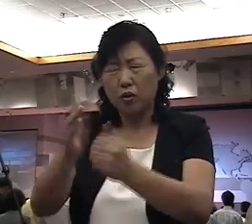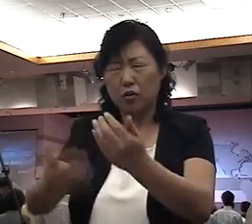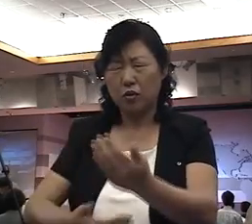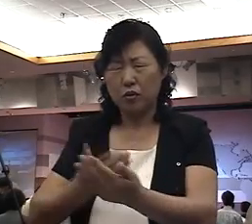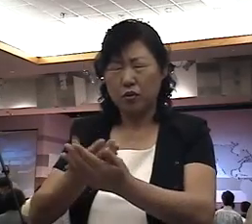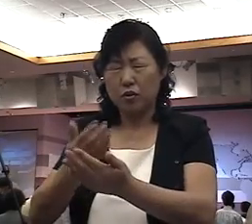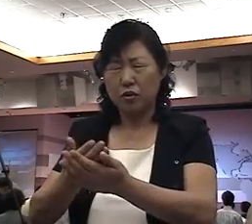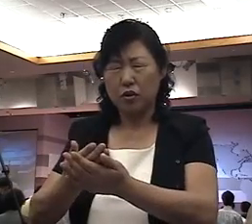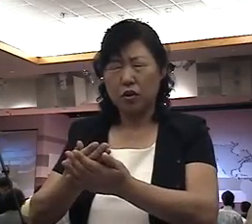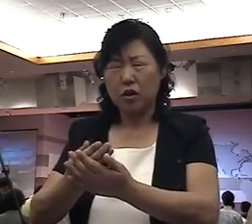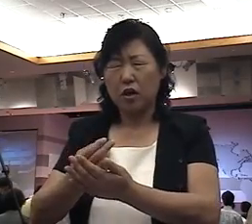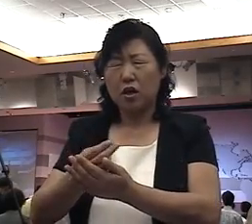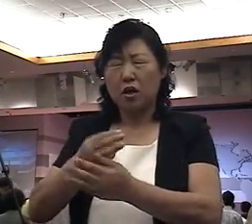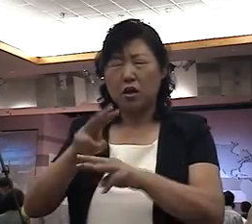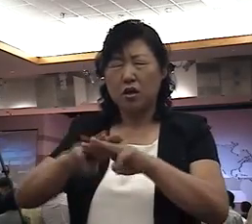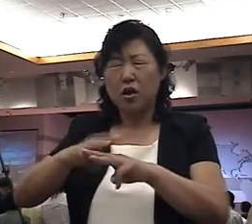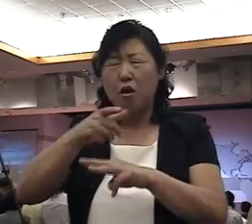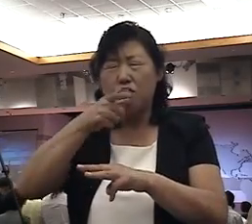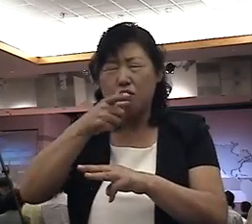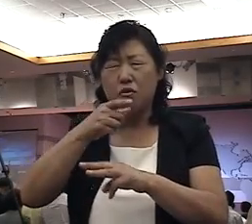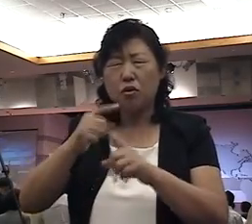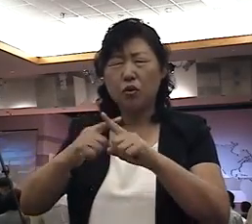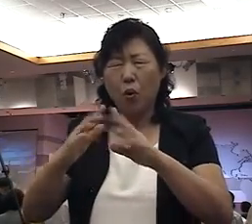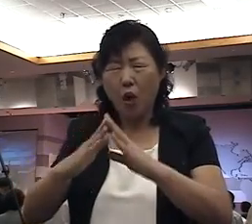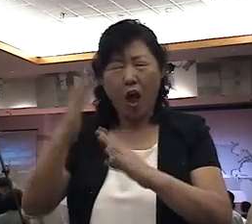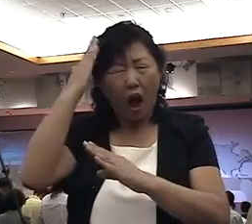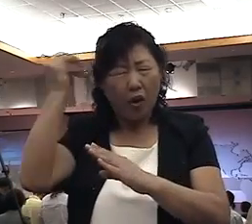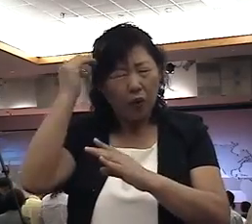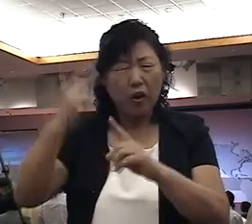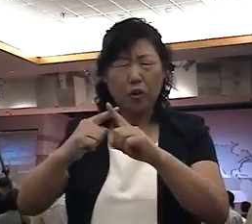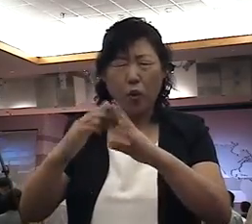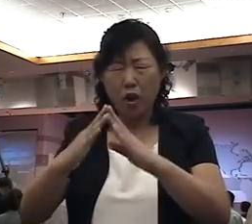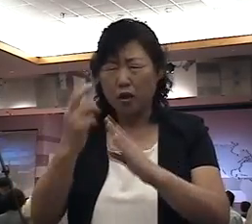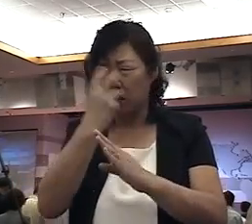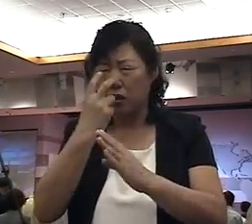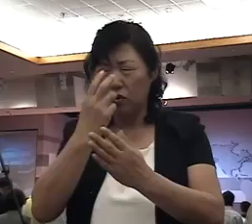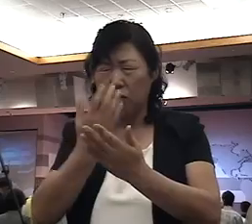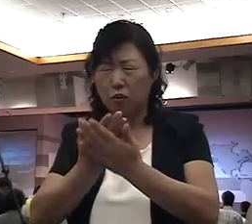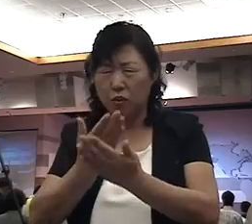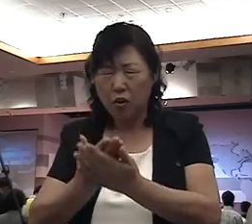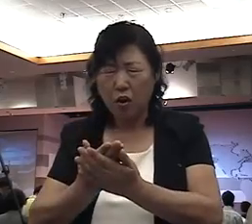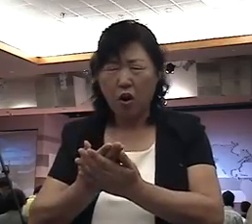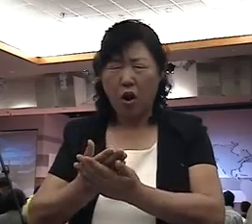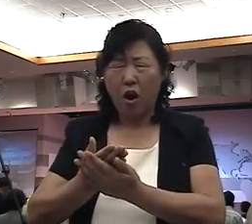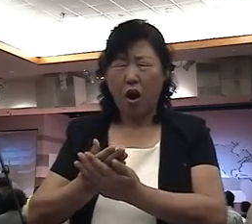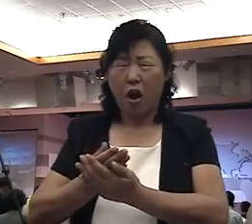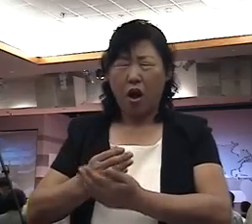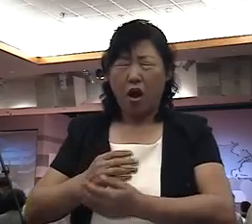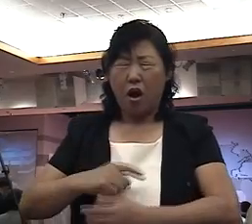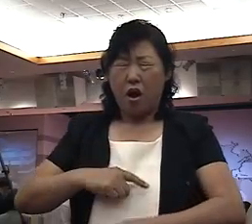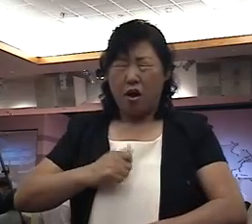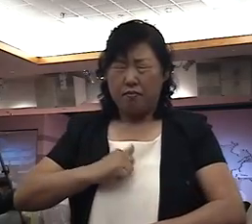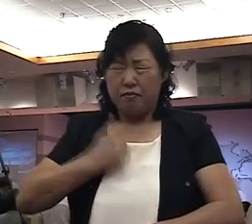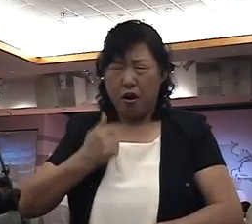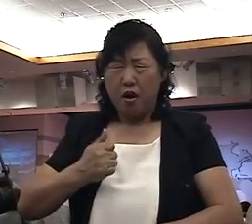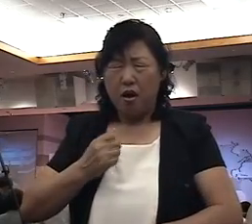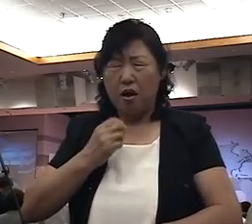아멘. 샘물교회와 한국의 교회를 지켜 주옵소서. 아멘. 말로 다 할 수 없는 분노와 참남한 비통이